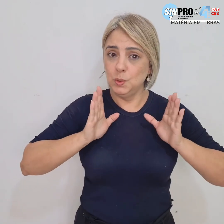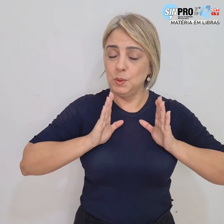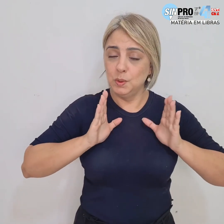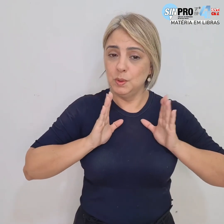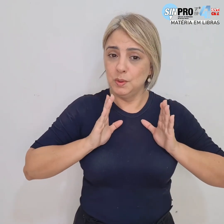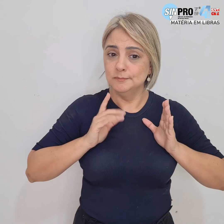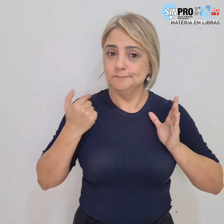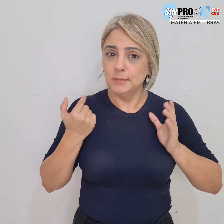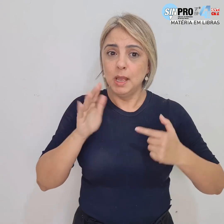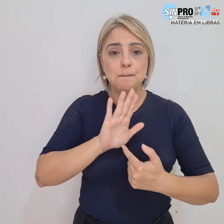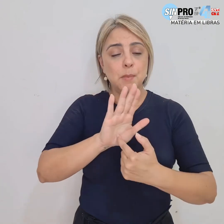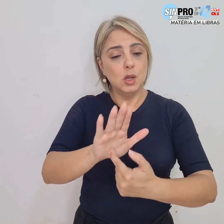conforme apontou a professora,